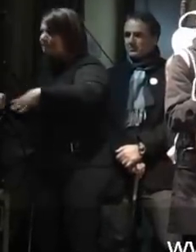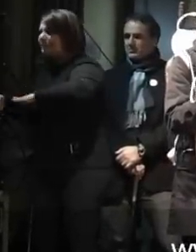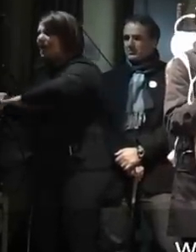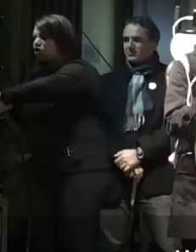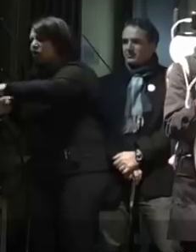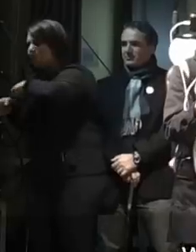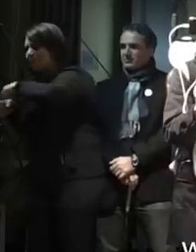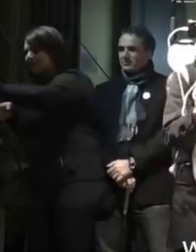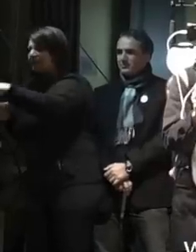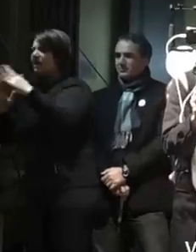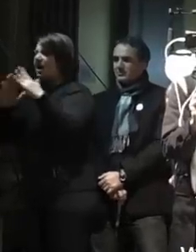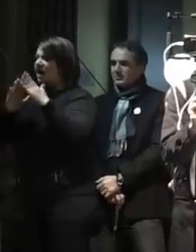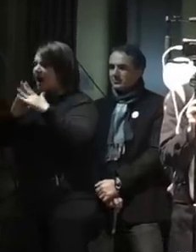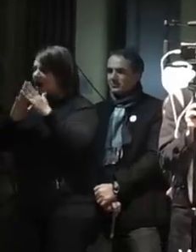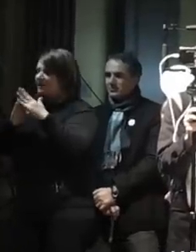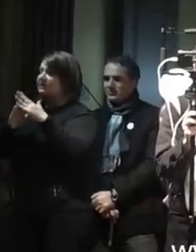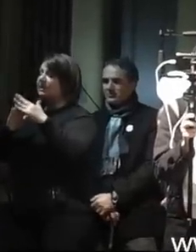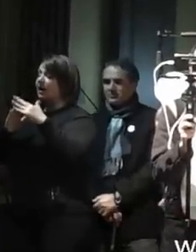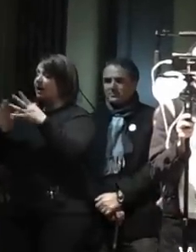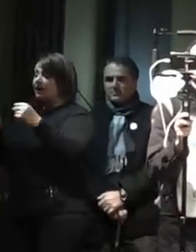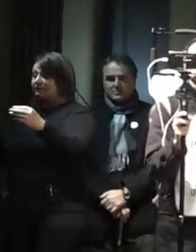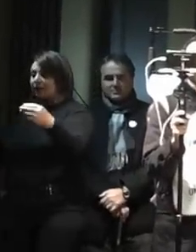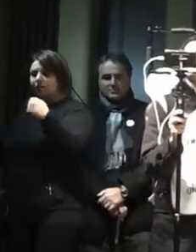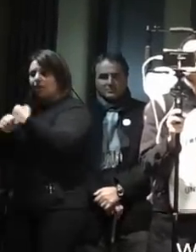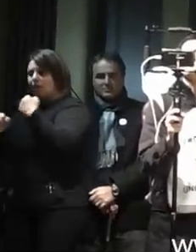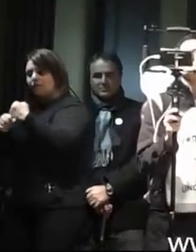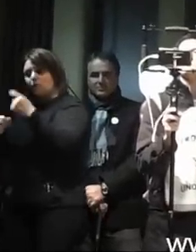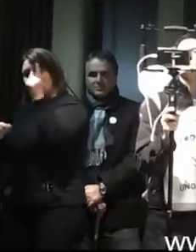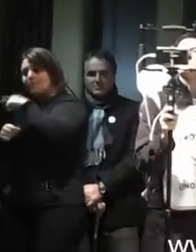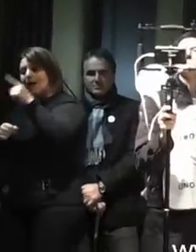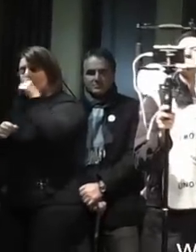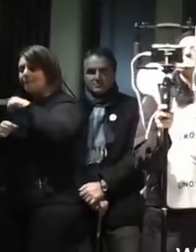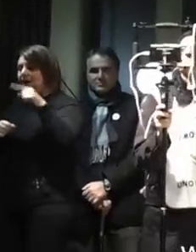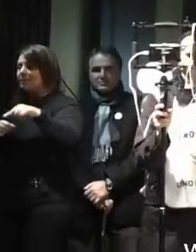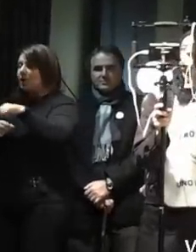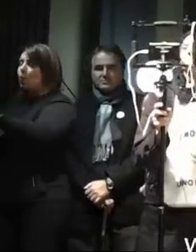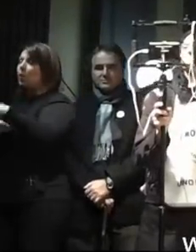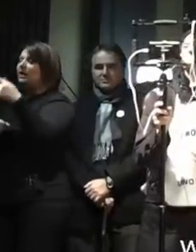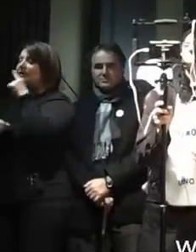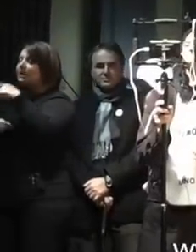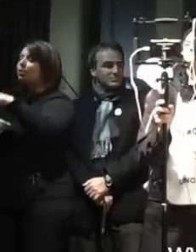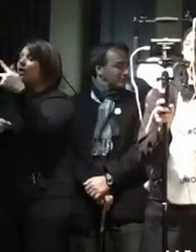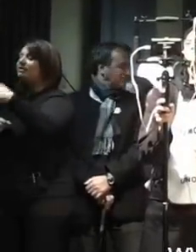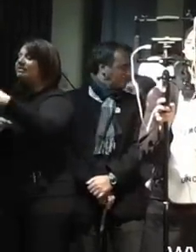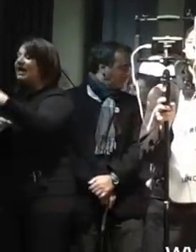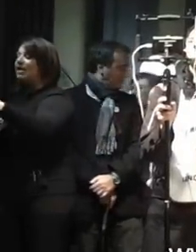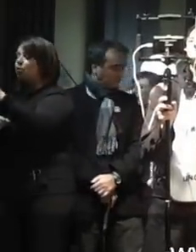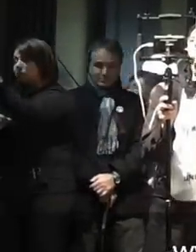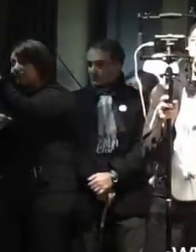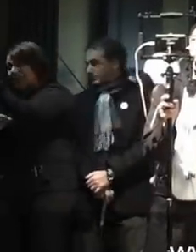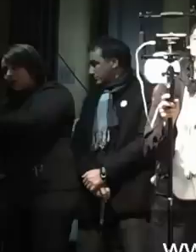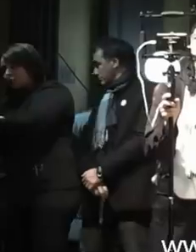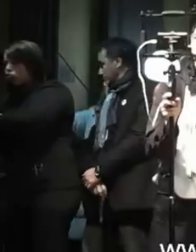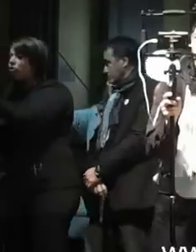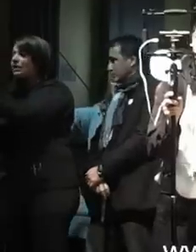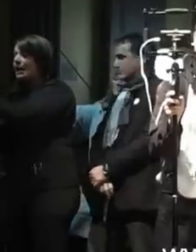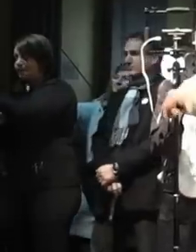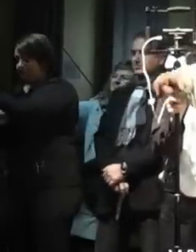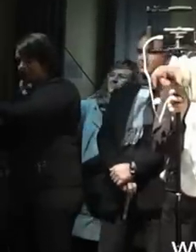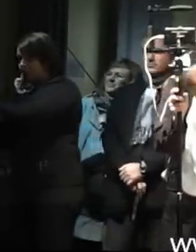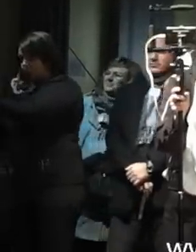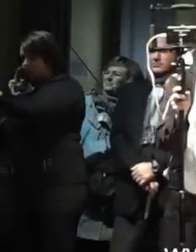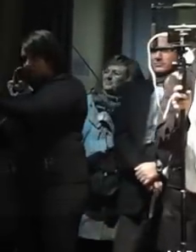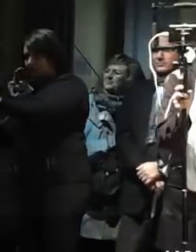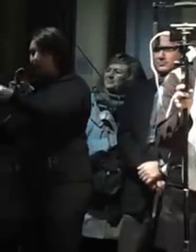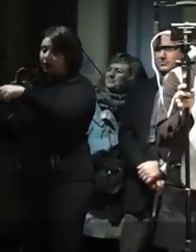territori, le case che vengono giù, lavori fatto male, è un terzo del PIL. Un altro terzo è riparare i lavori che hai fatto